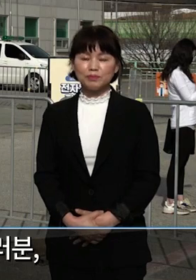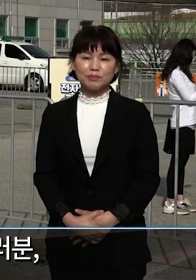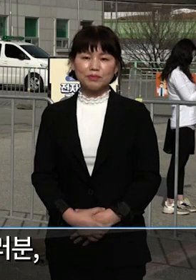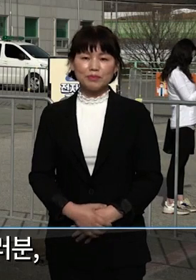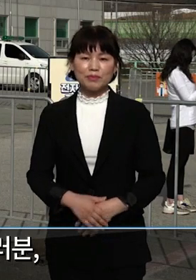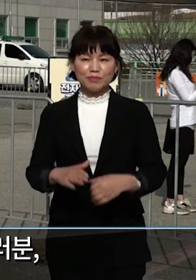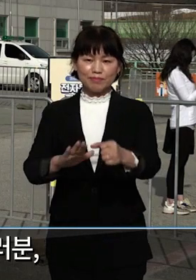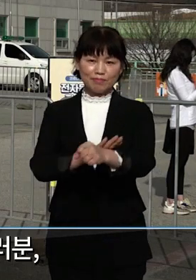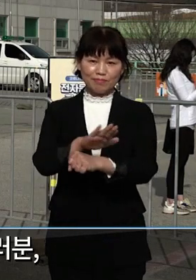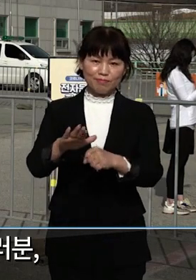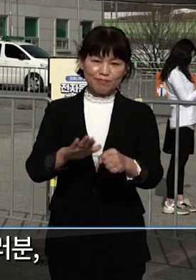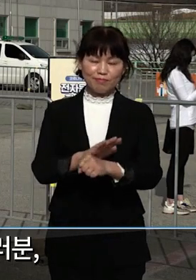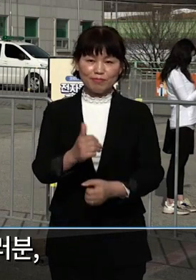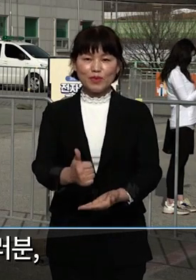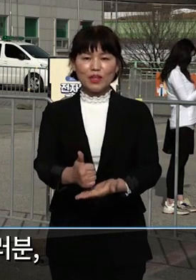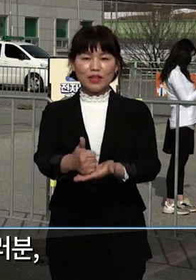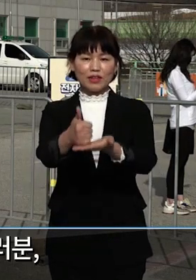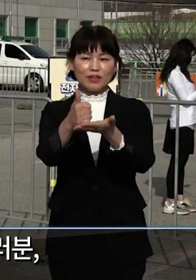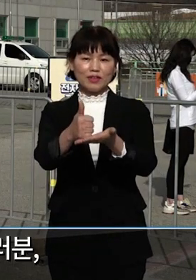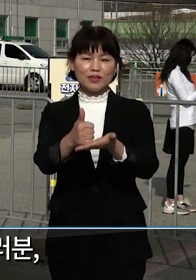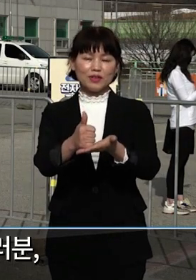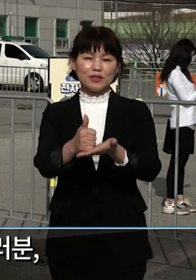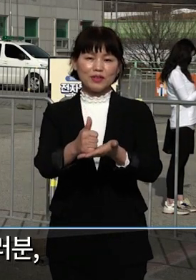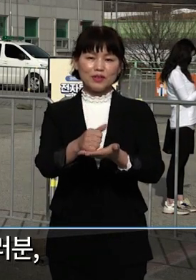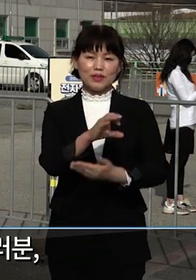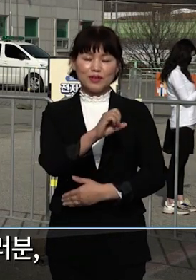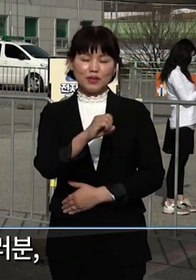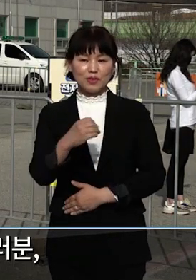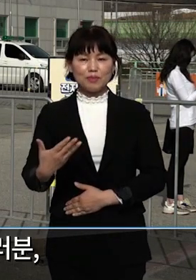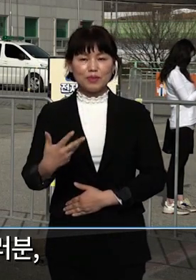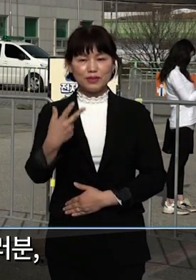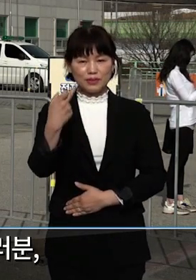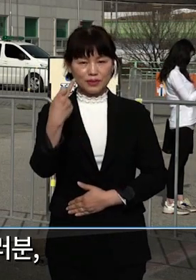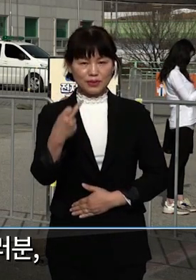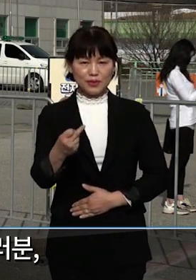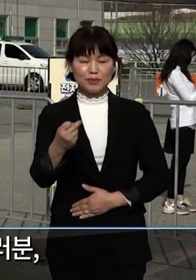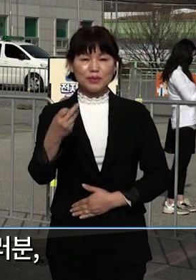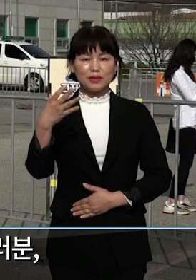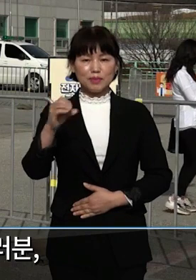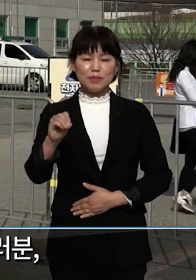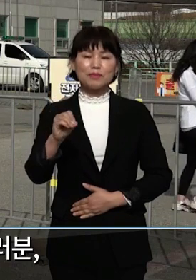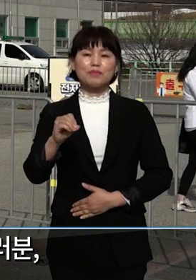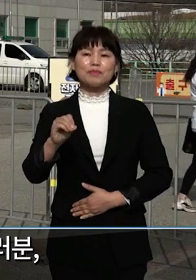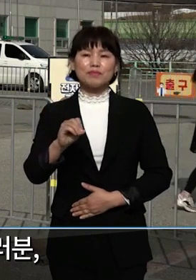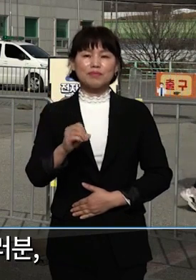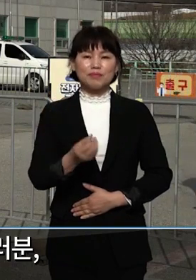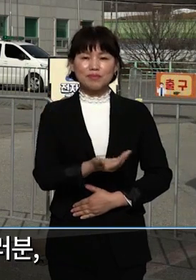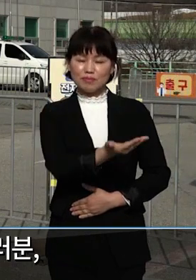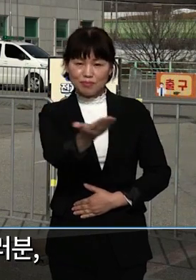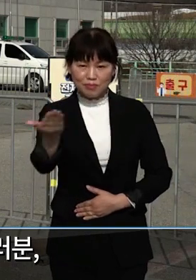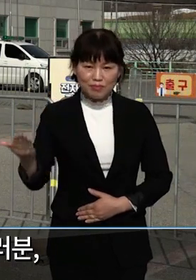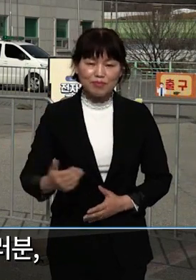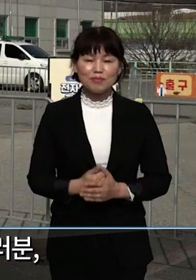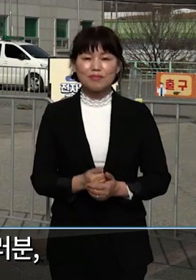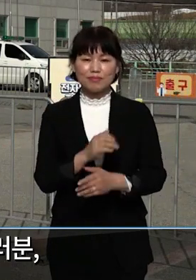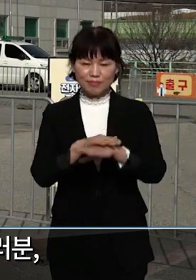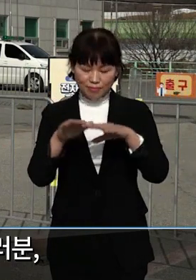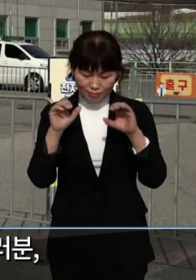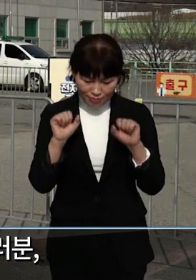사랑하고 존경하는 12만 양평 구민 여러분과 언론인 여러분,